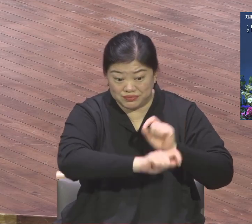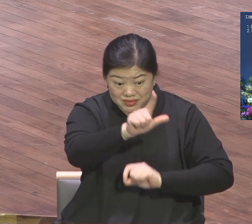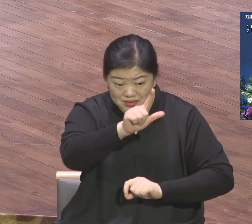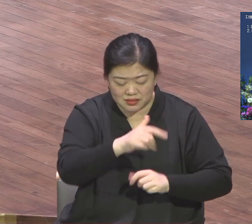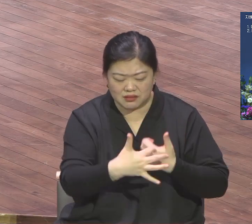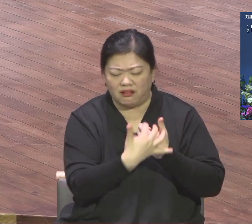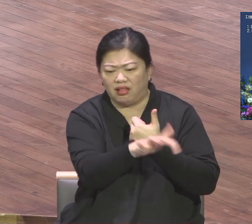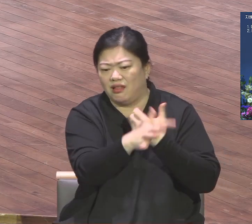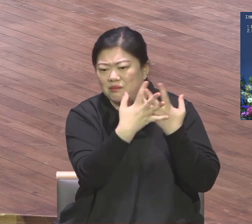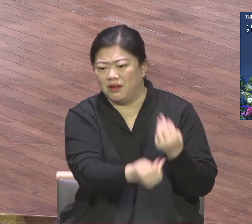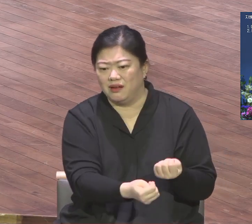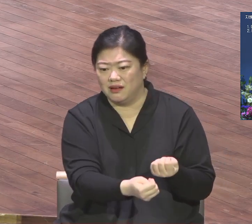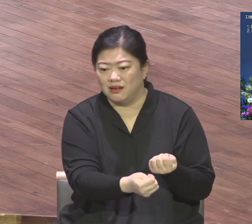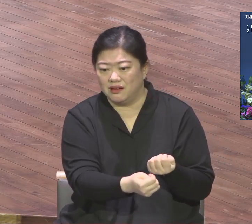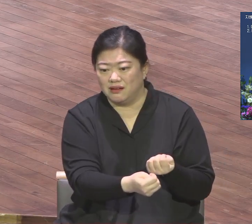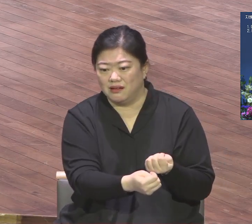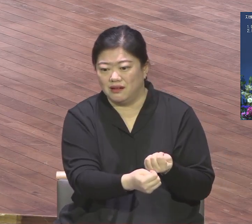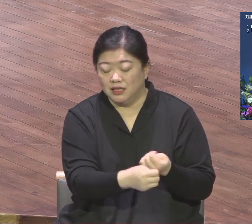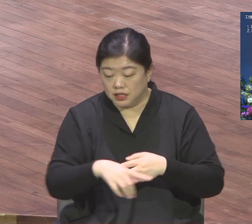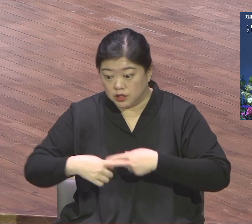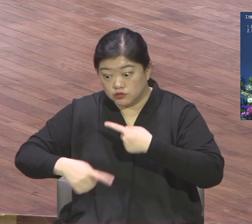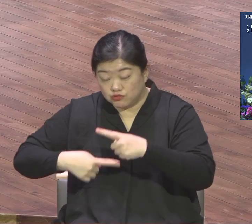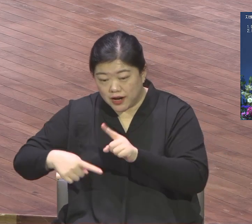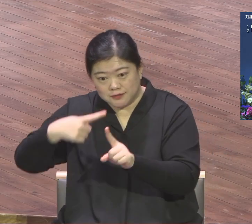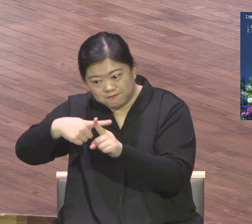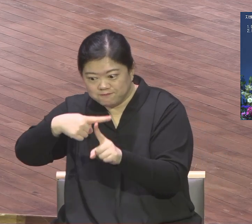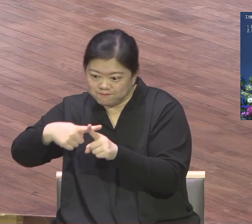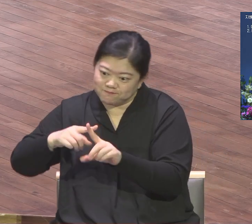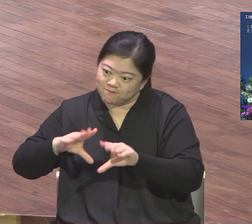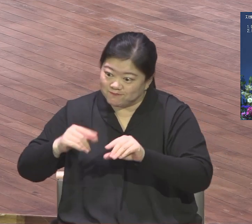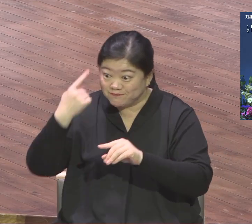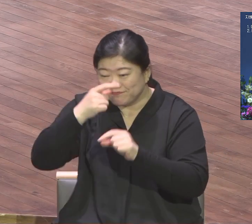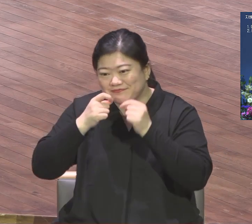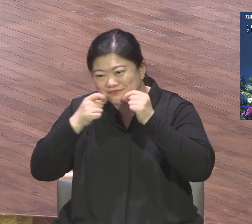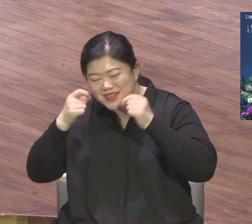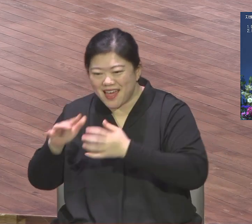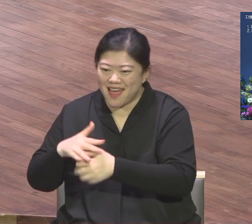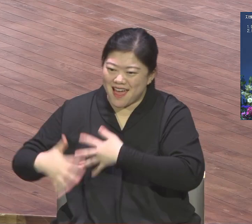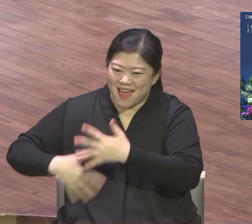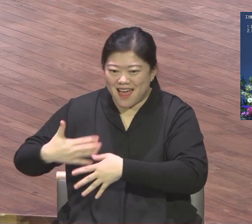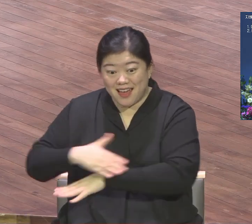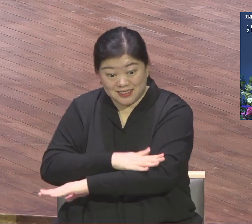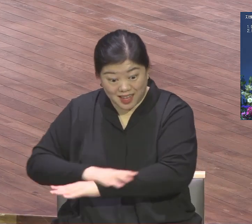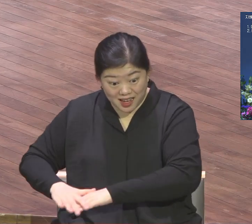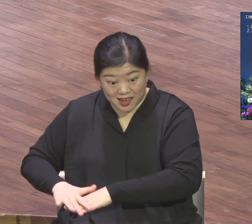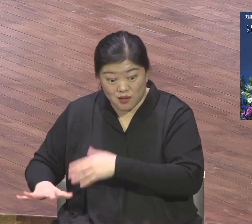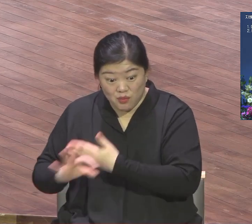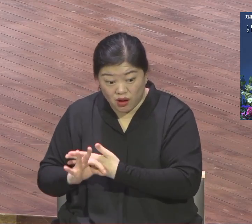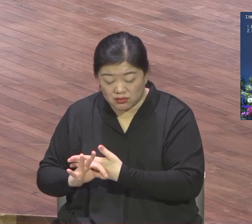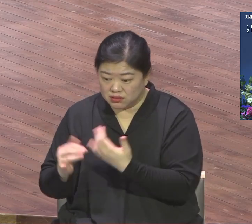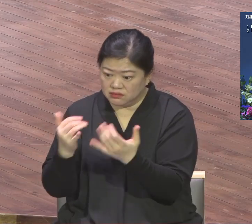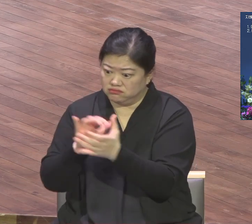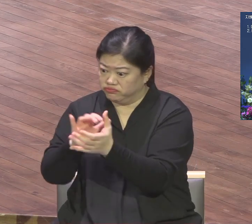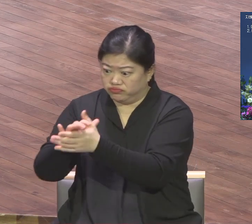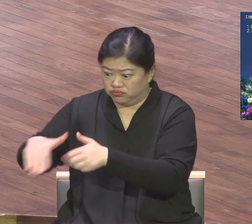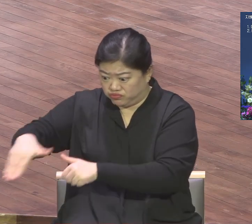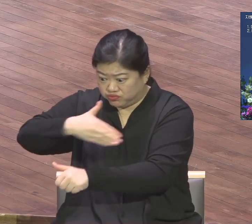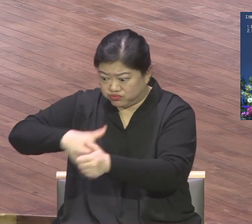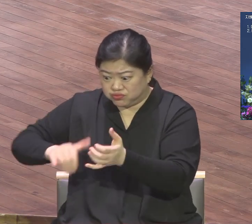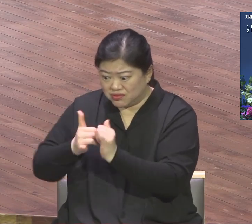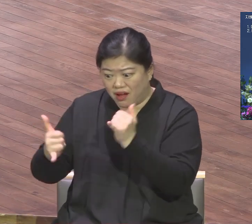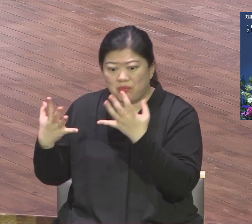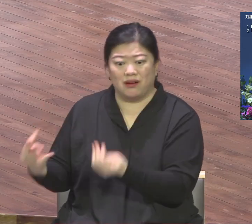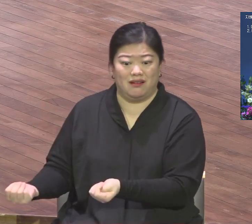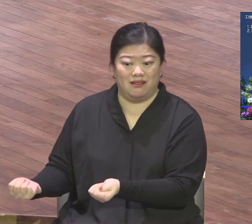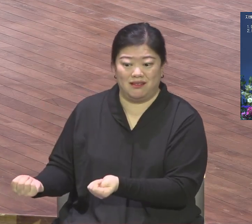살아. 그런데 기분 나쁜 말을 탁 부정적인 말을 하고 나면요 그 틀린 말 아니지만 지적을 탁 하고 나면요